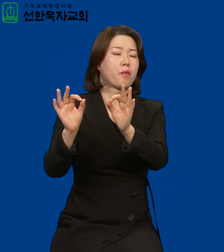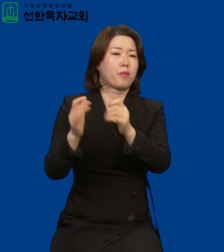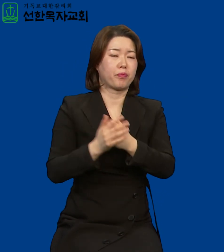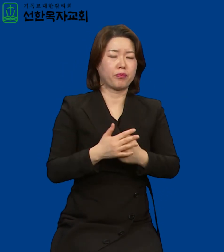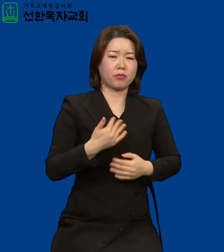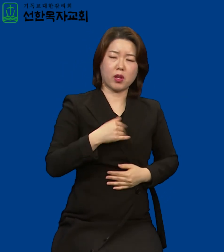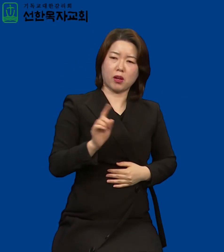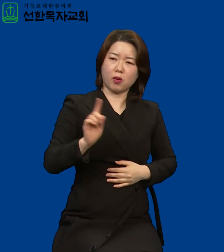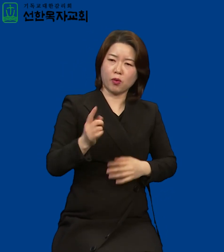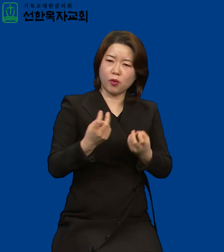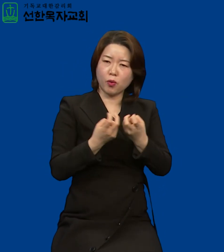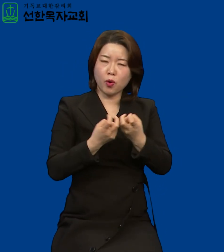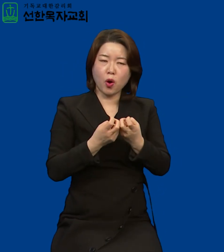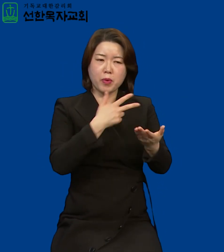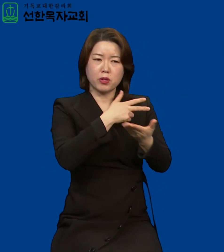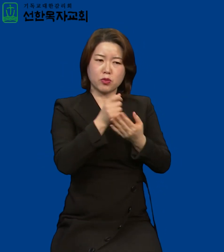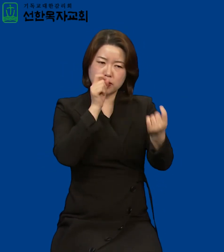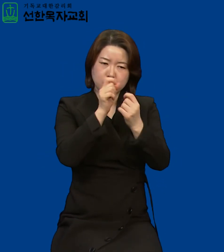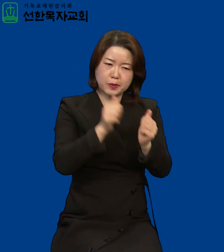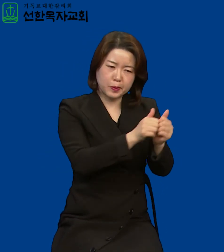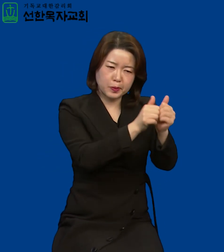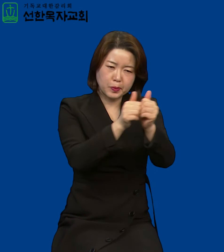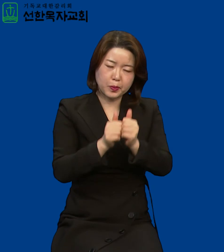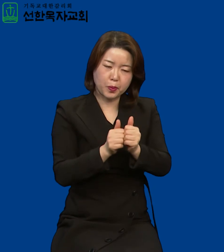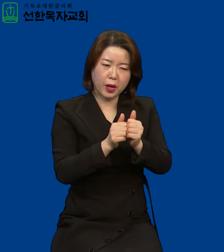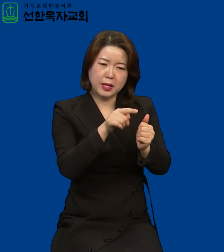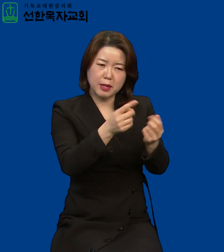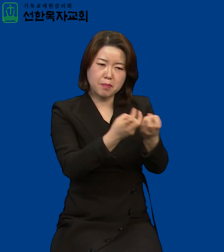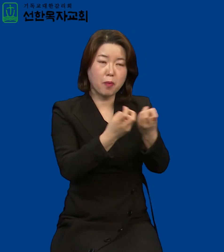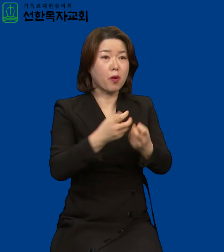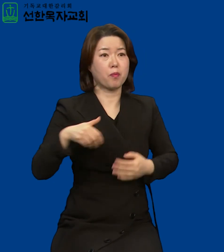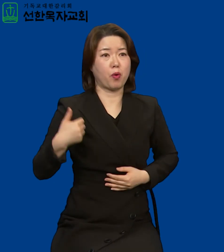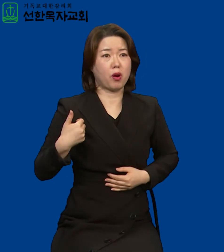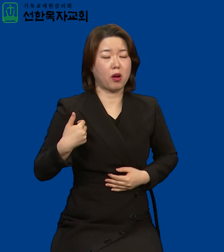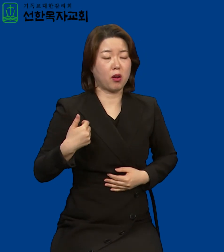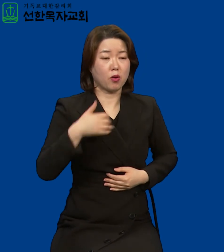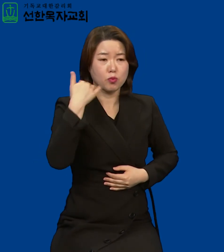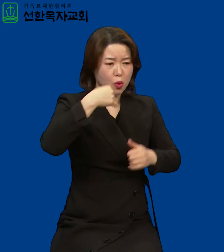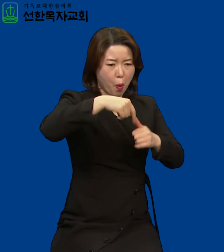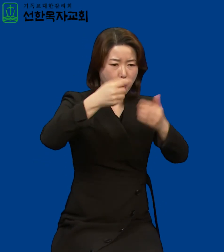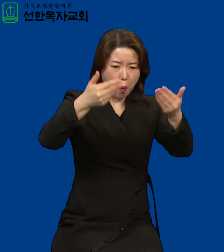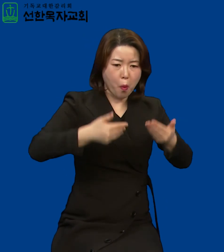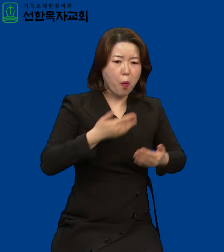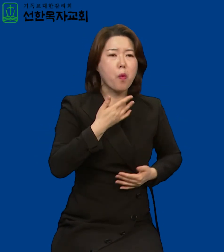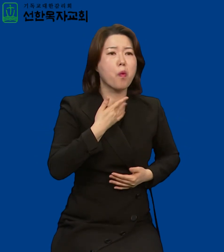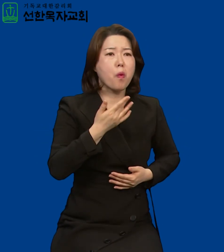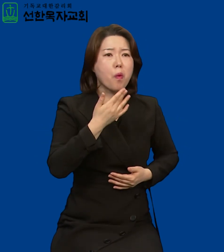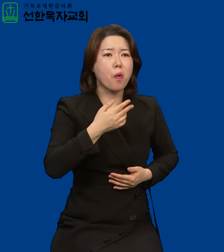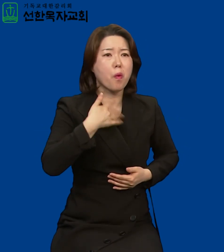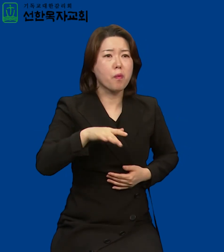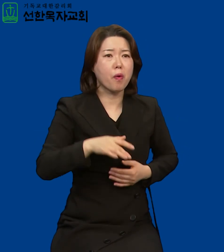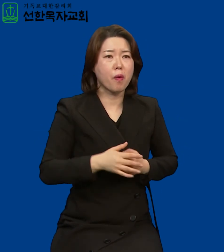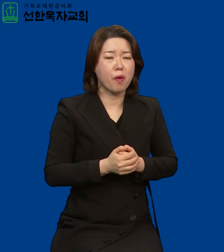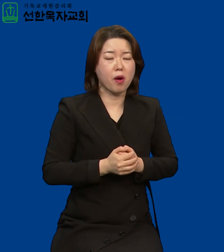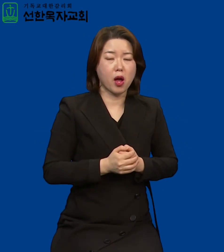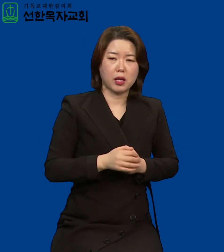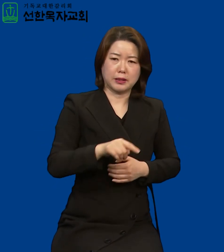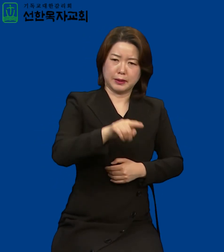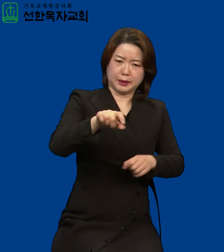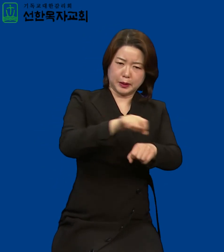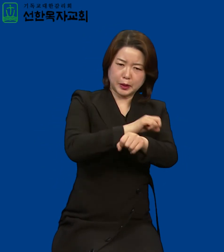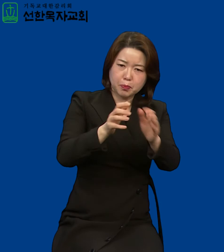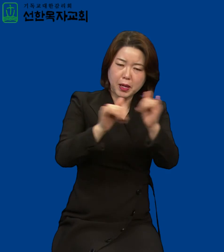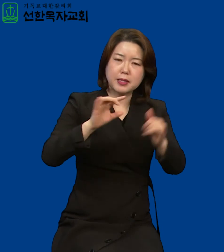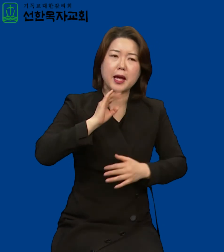어떻게 하면 주님과 친밀히 그렇게 동행할 수 있는지를 몰랐어요. 누구도 가르쳐 주지 않았어요. 그건 아주 특별한 그런